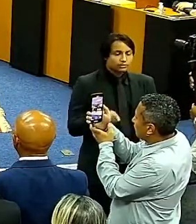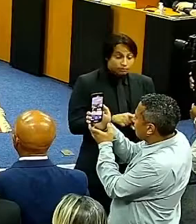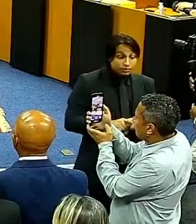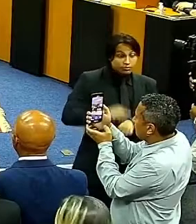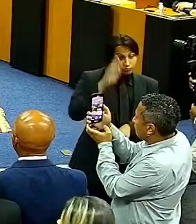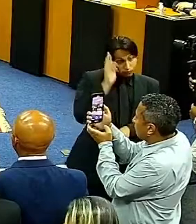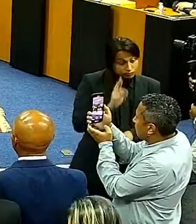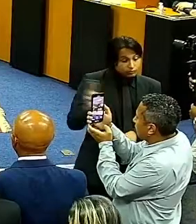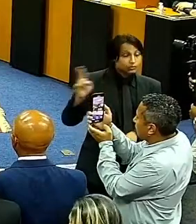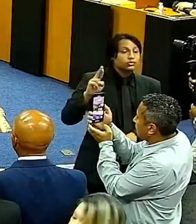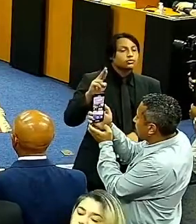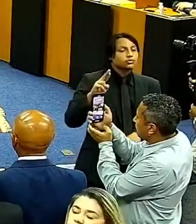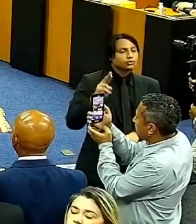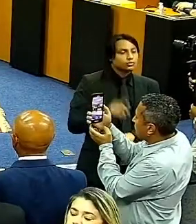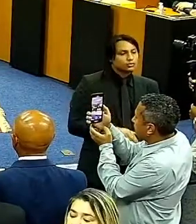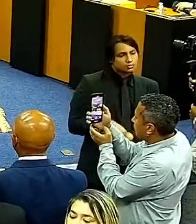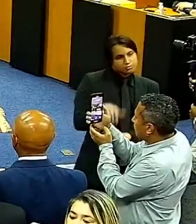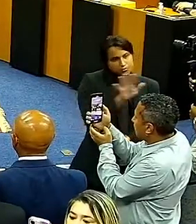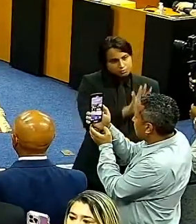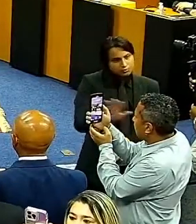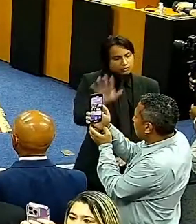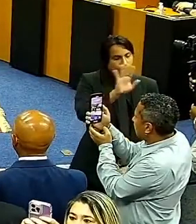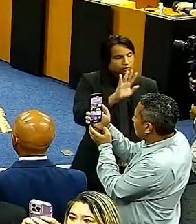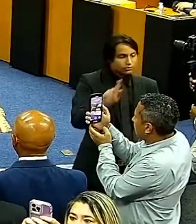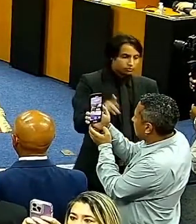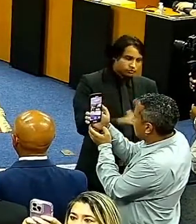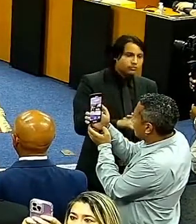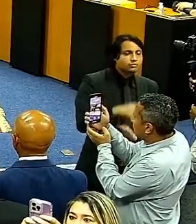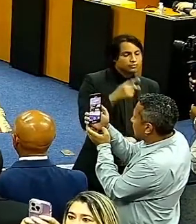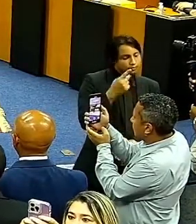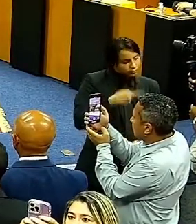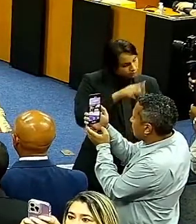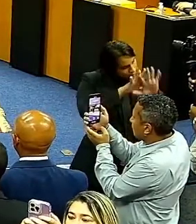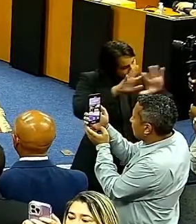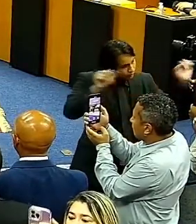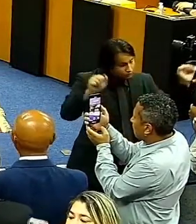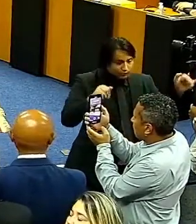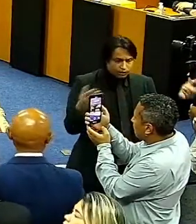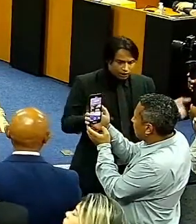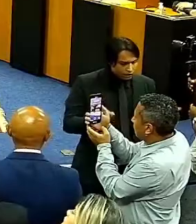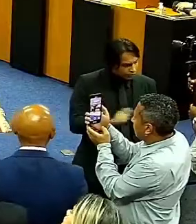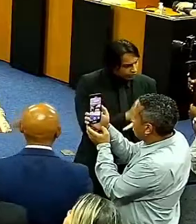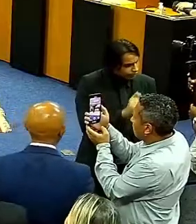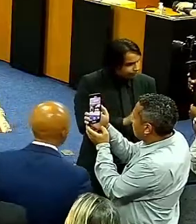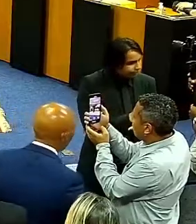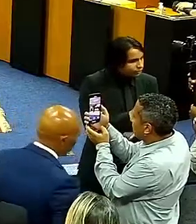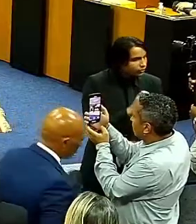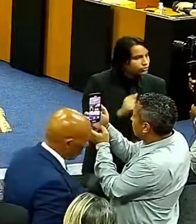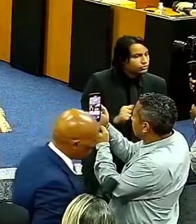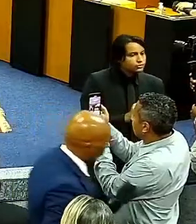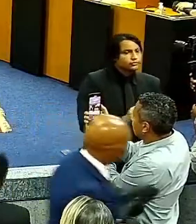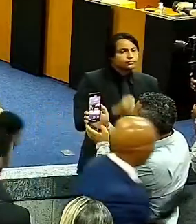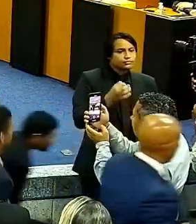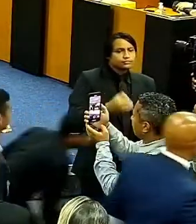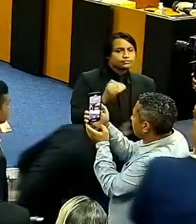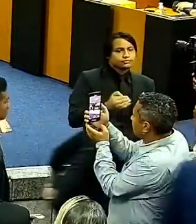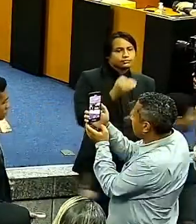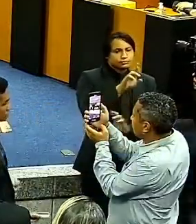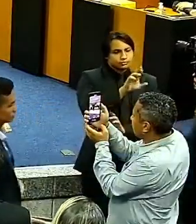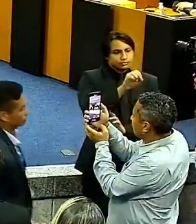secretaria deste tribunal Desembargador Vamos então às assinaturas do termo ali junto ao Desembargador